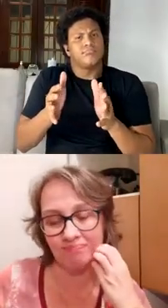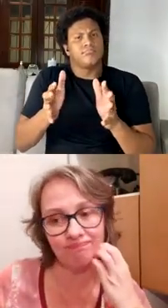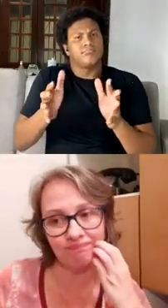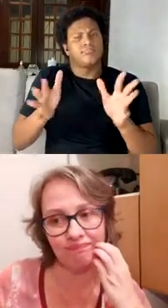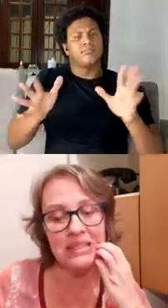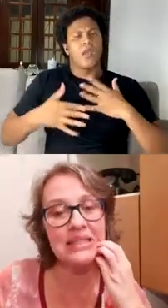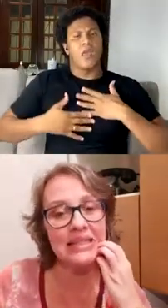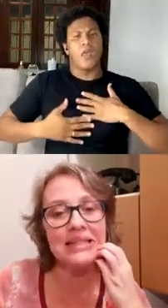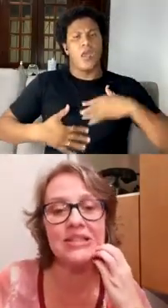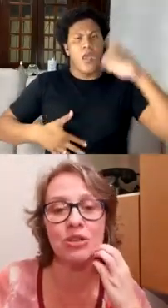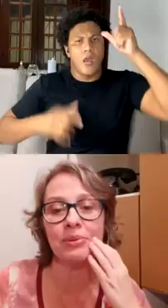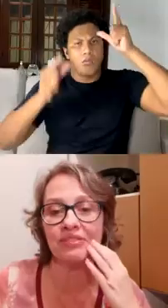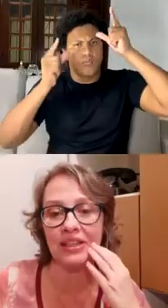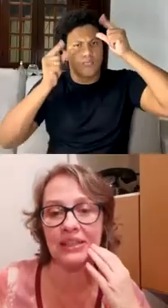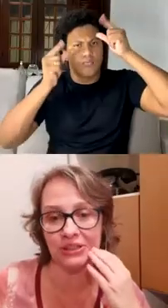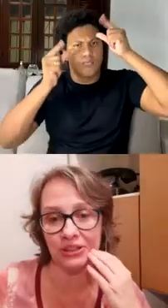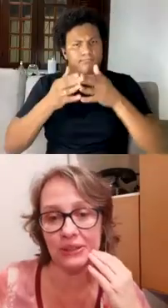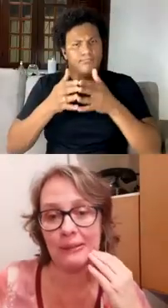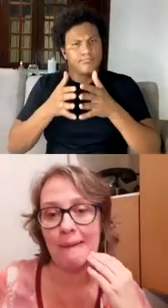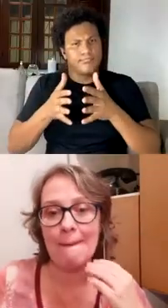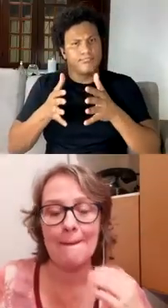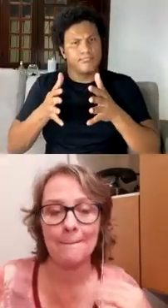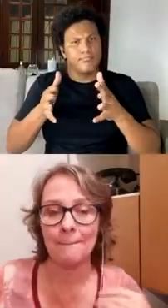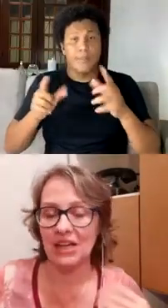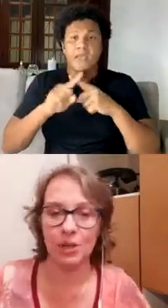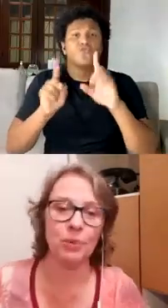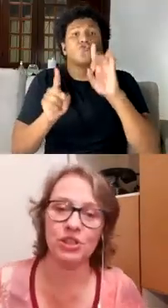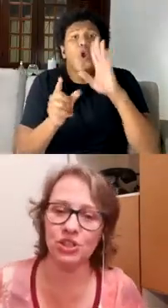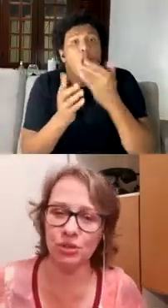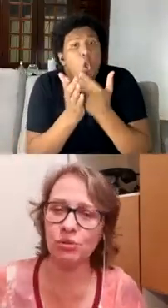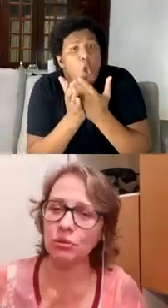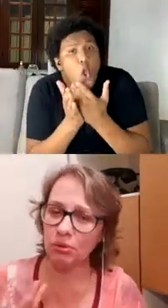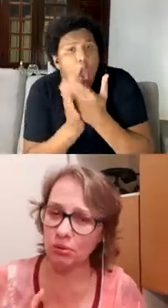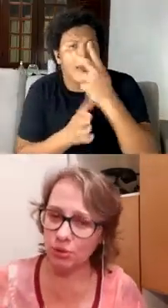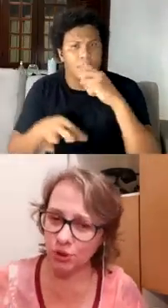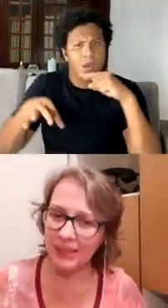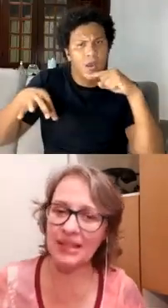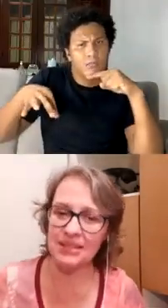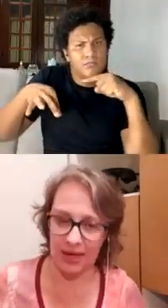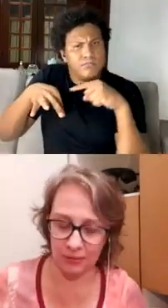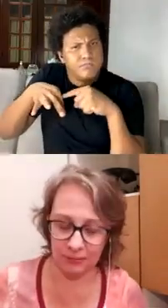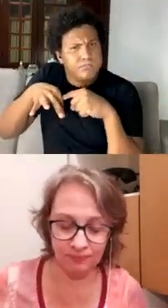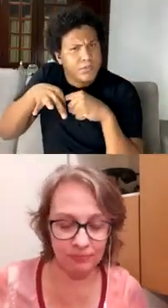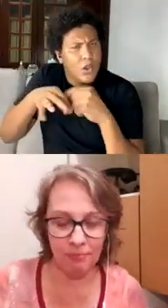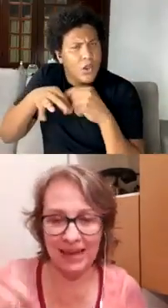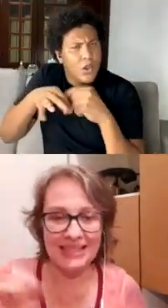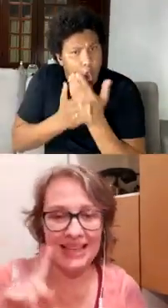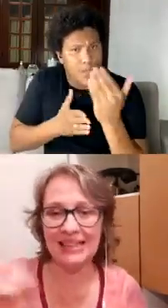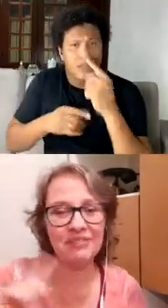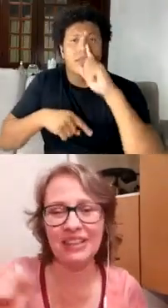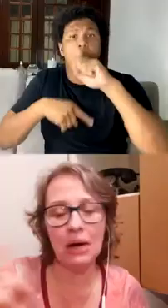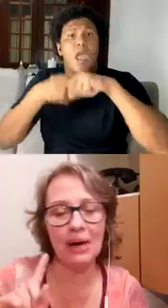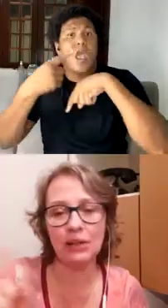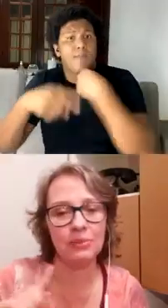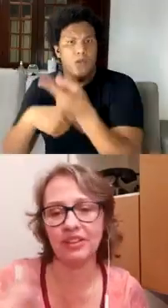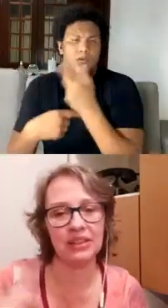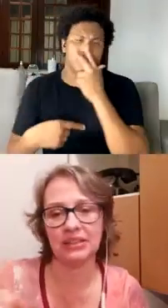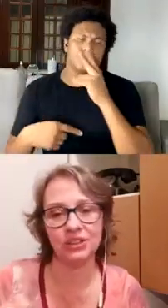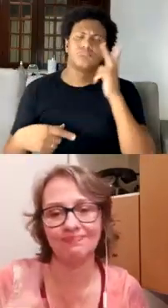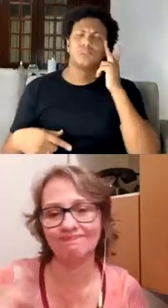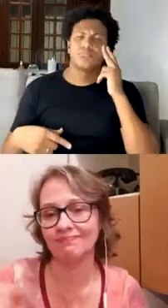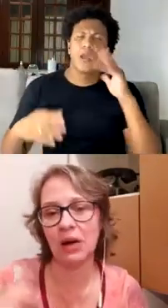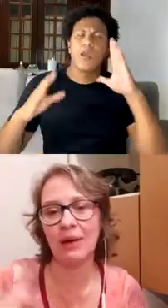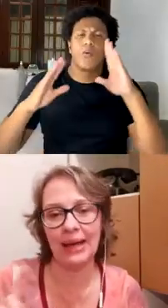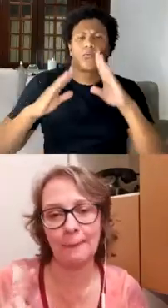penetração, precise de lubrificante. Mas depois disso, costuma dar certo. Mas saliva não é